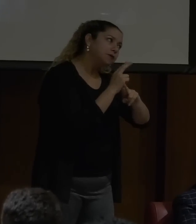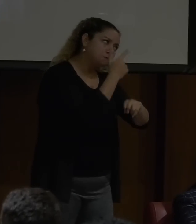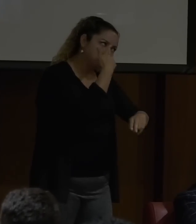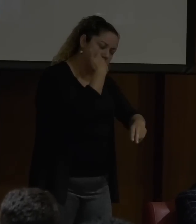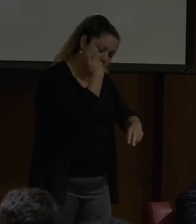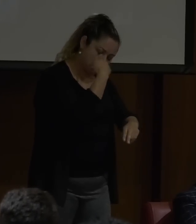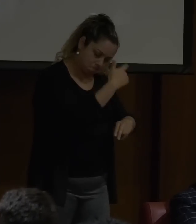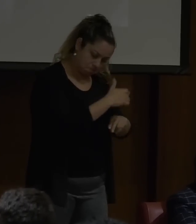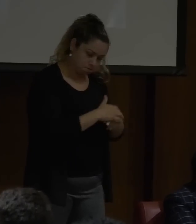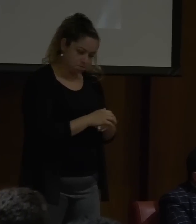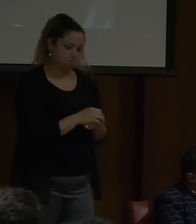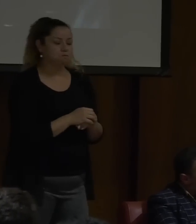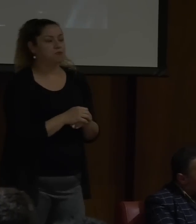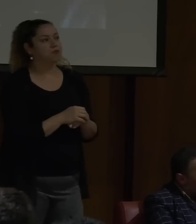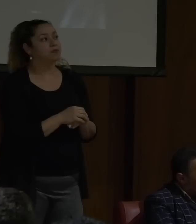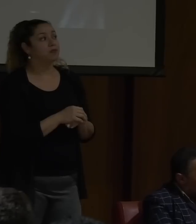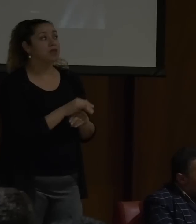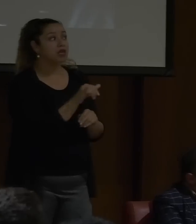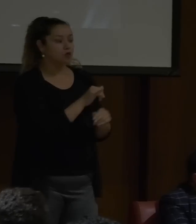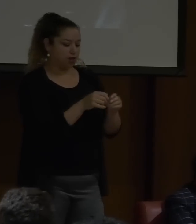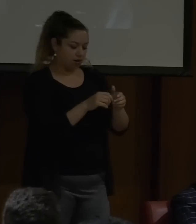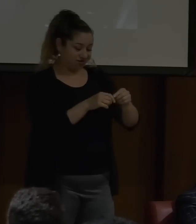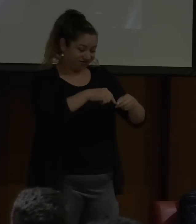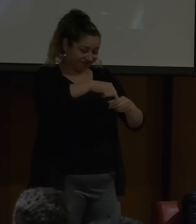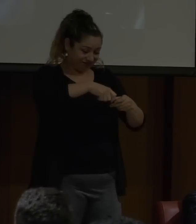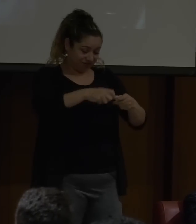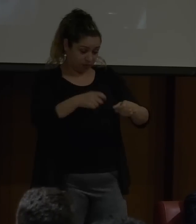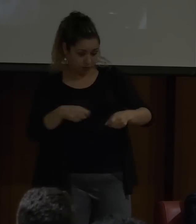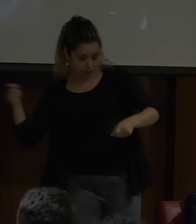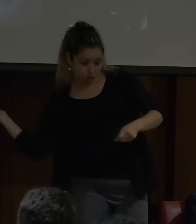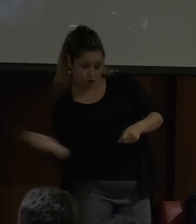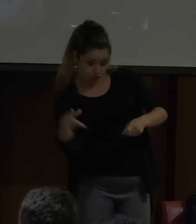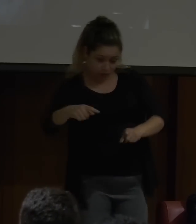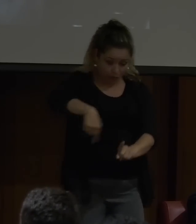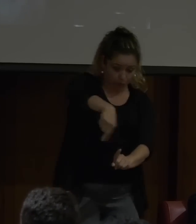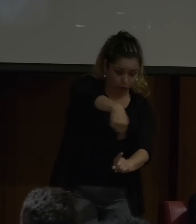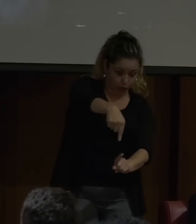El trompo no es de quien lo hace, sino de quien lo baila.